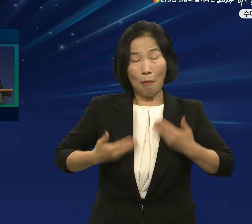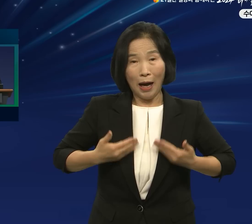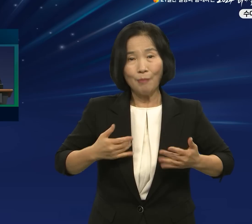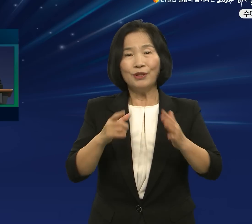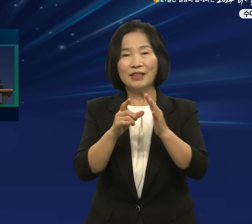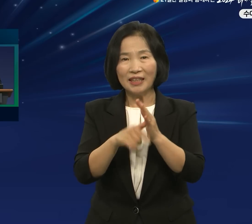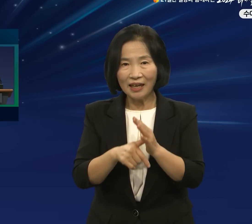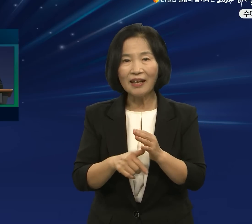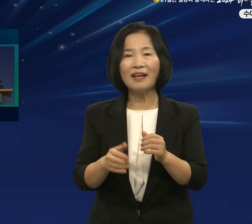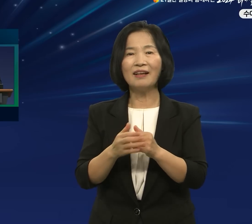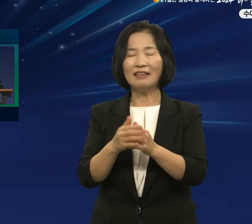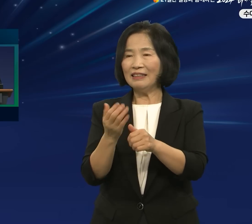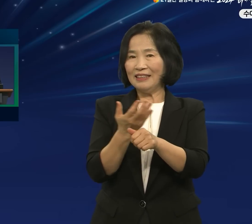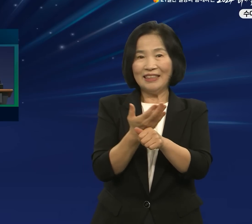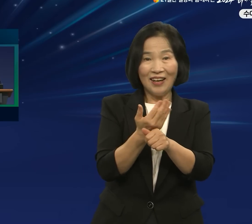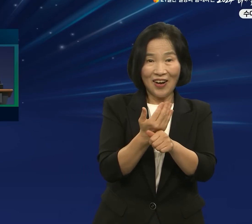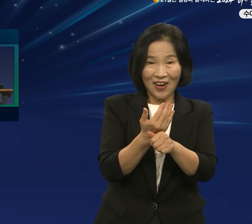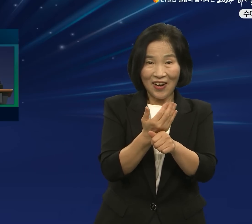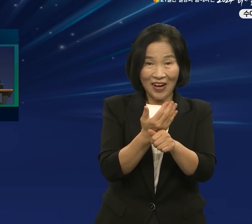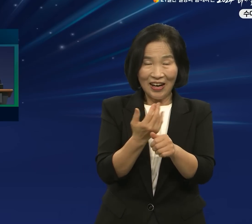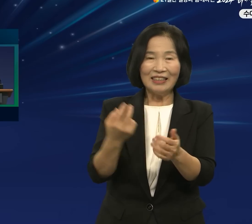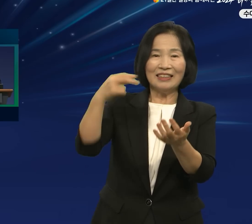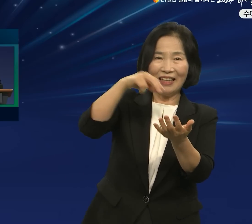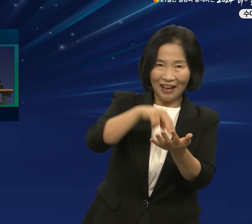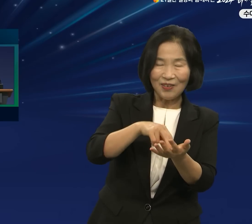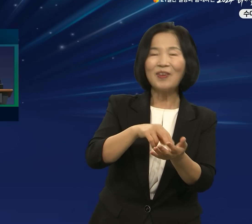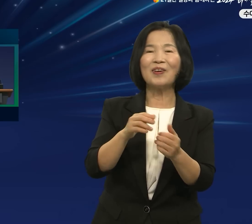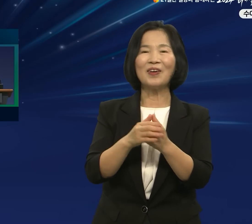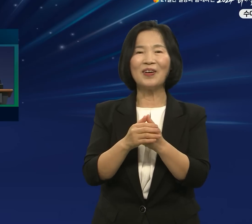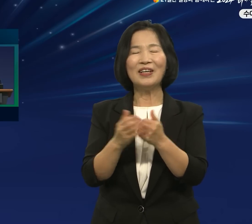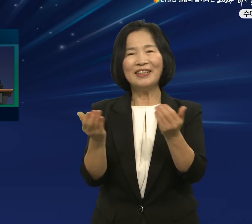위해서 화물차를 타고 떠나는